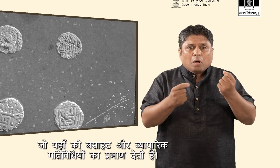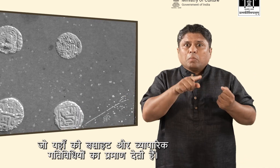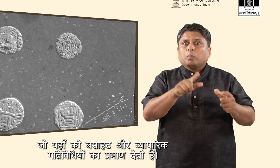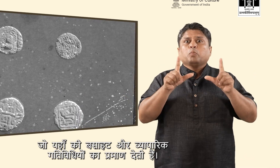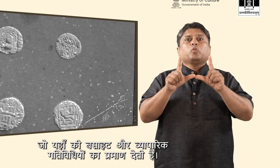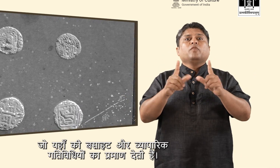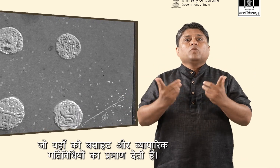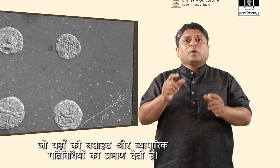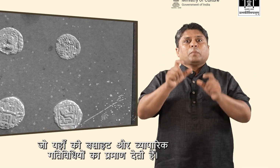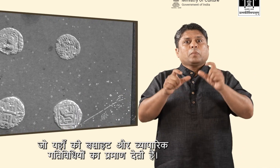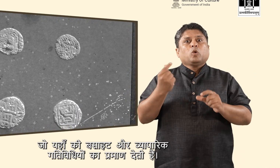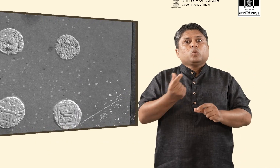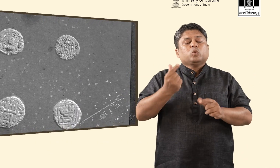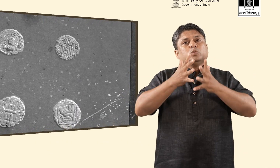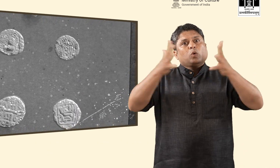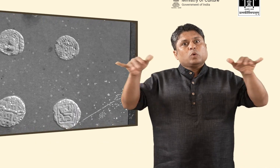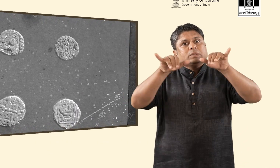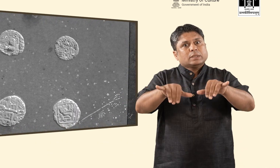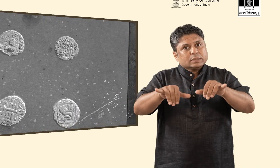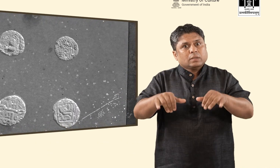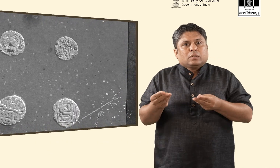व्यापारिक गतिविधियों का प्रमाण देती हैं।